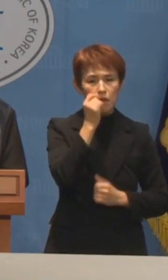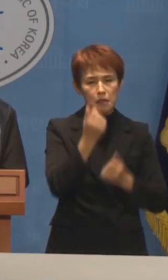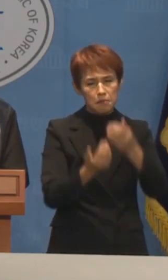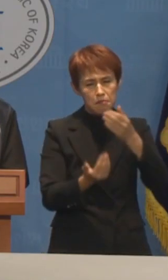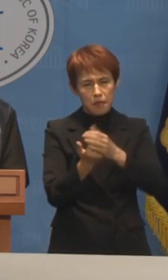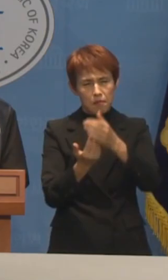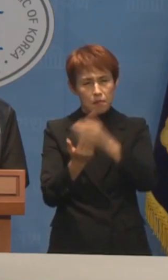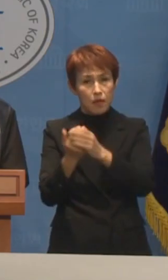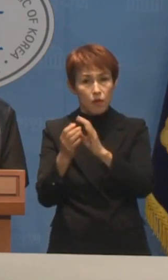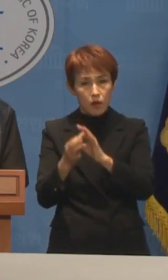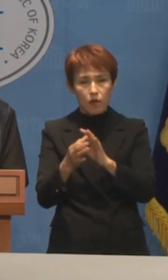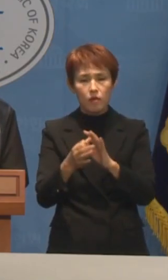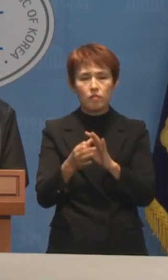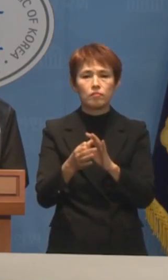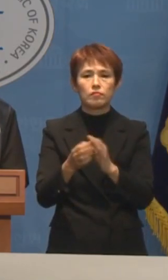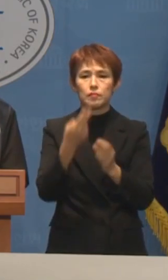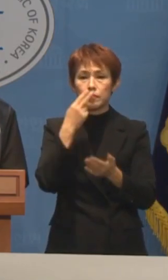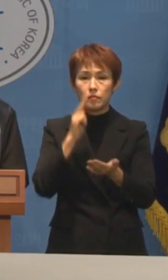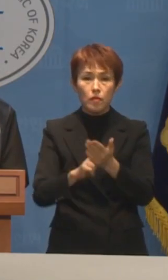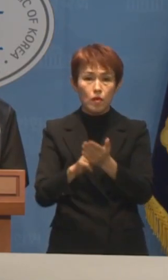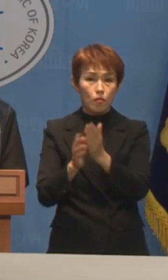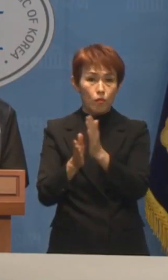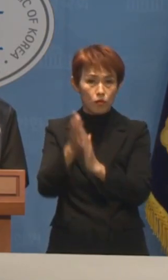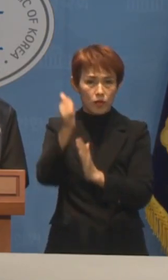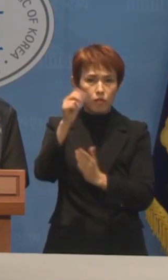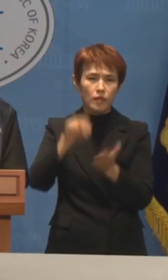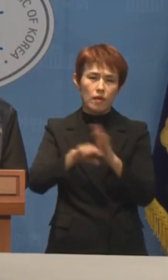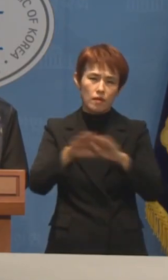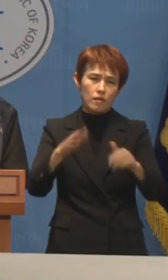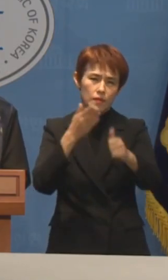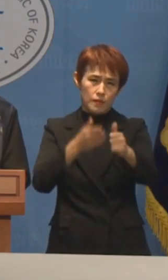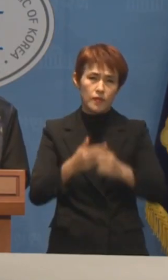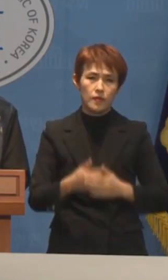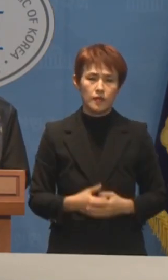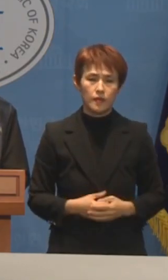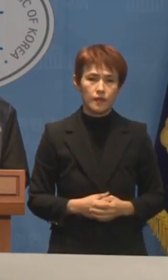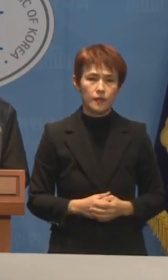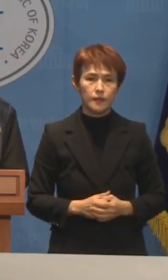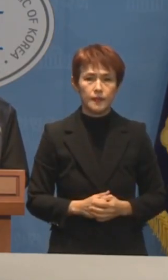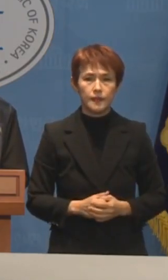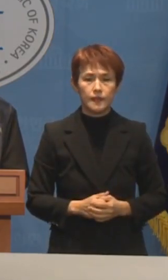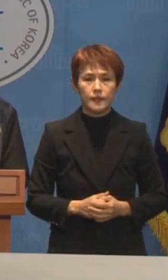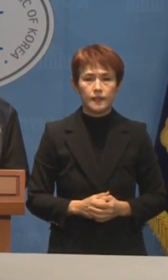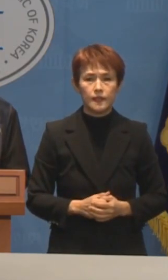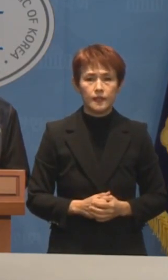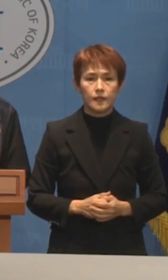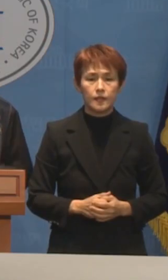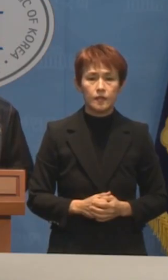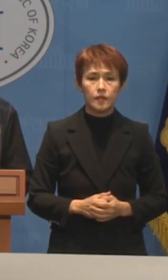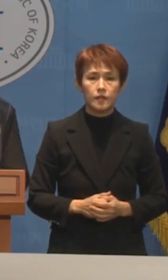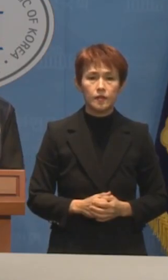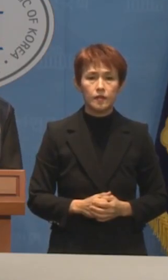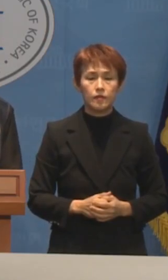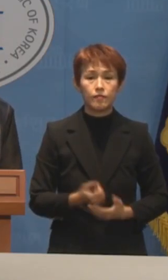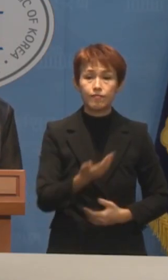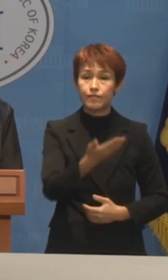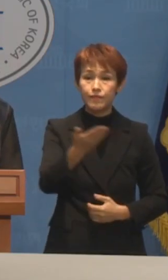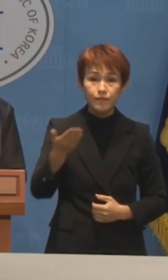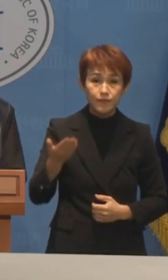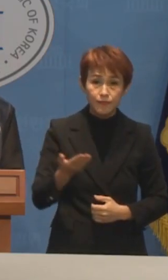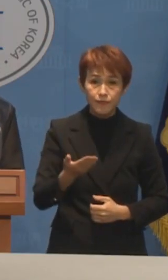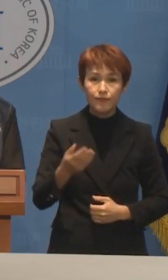대해서 우정사업본부가 대책을 내놓기를 바랍니다. 여기 계신 기자